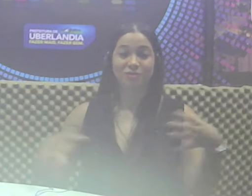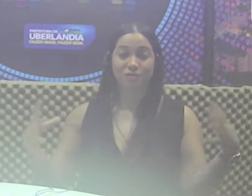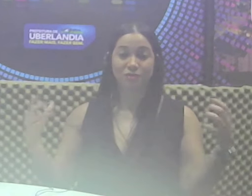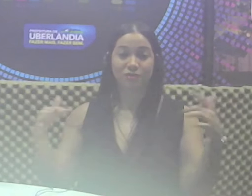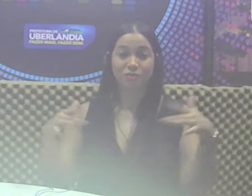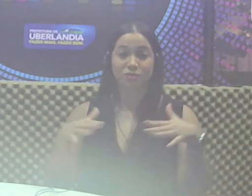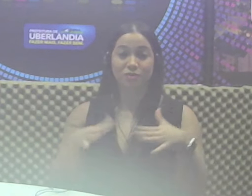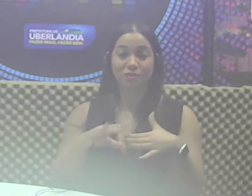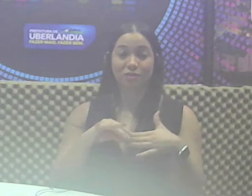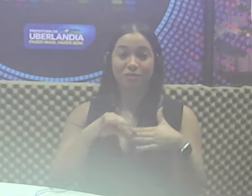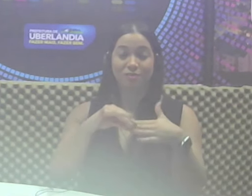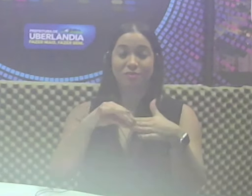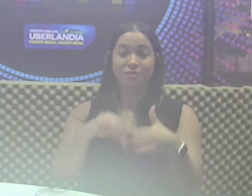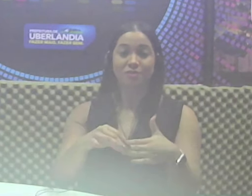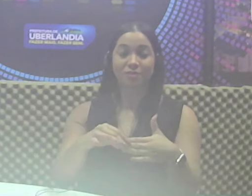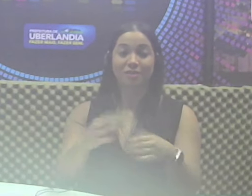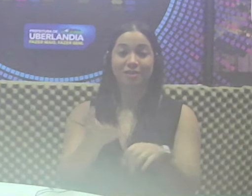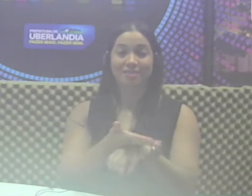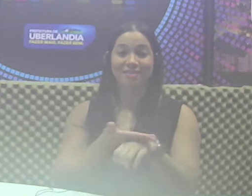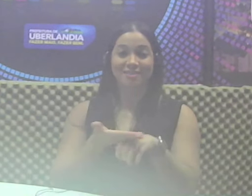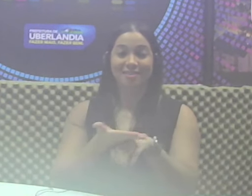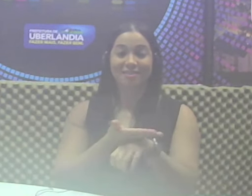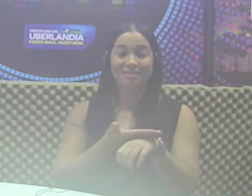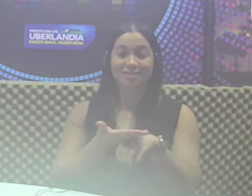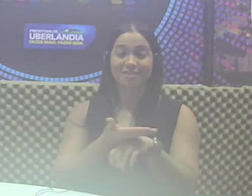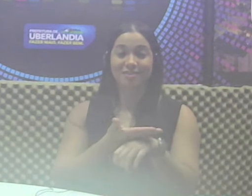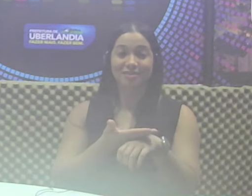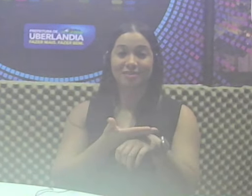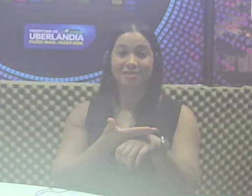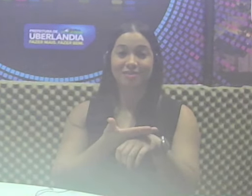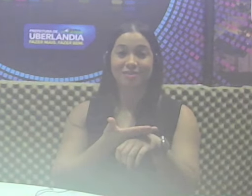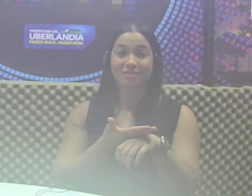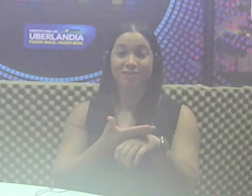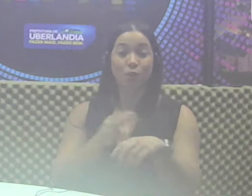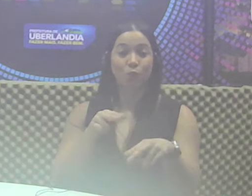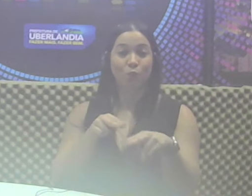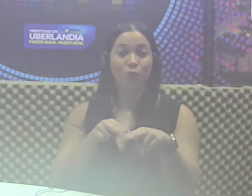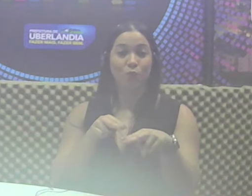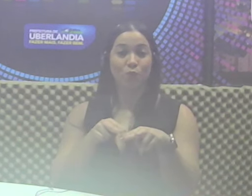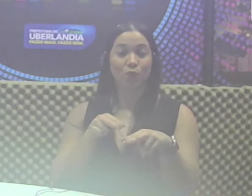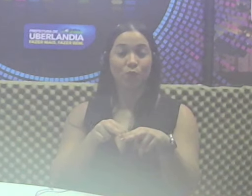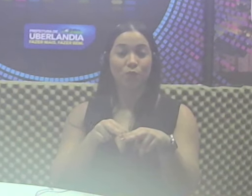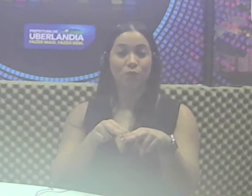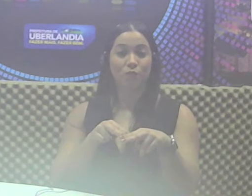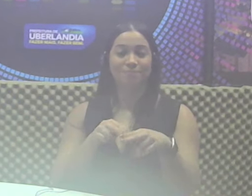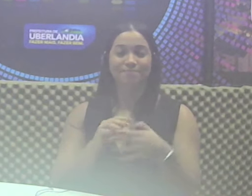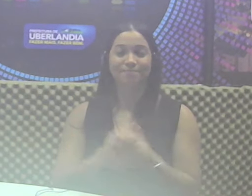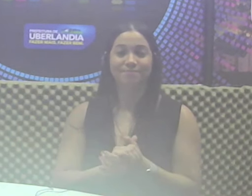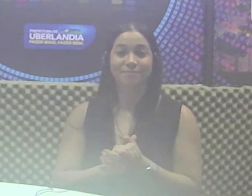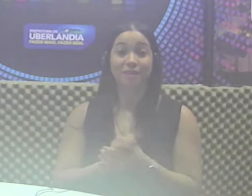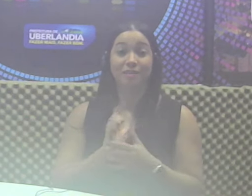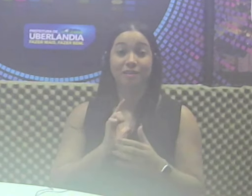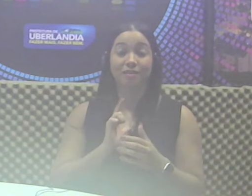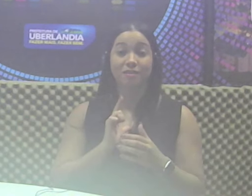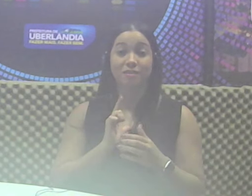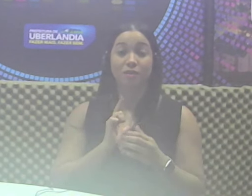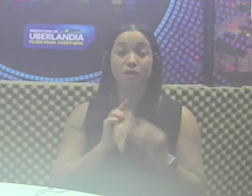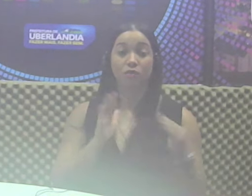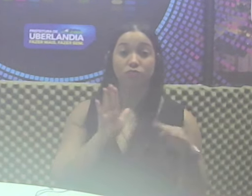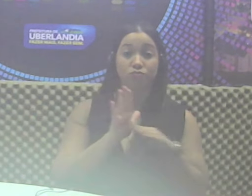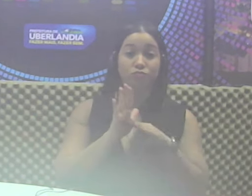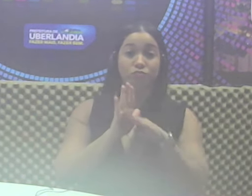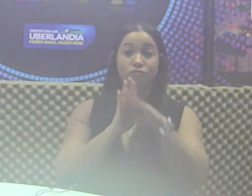ser encaminhado para o tratamento na estação de esgoto Beirabinha, por meio de uma elevatória já implementada